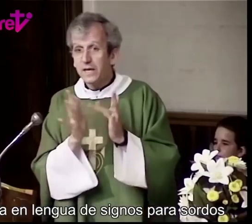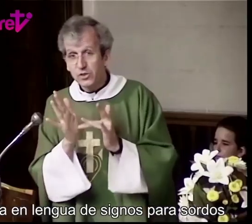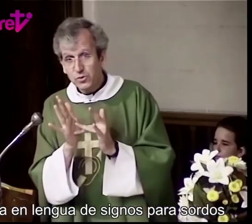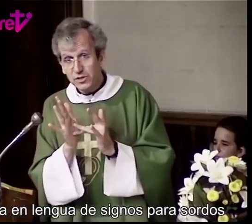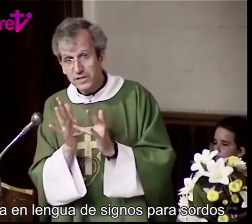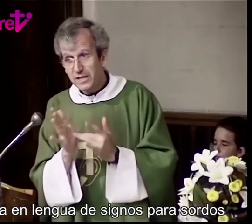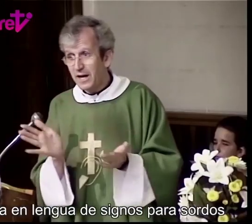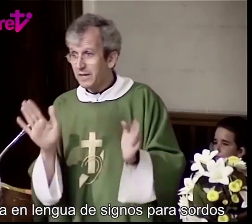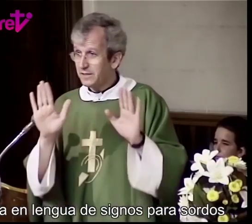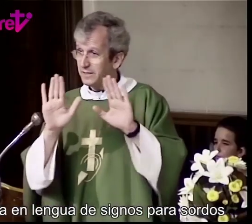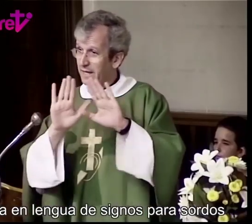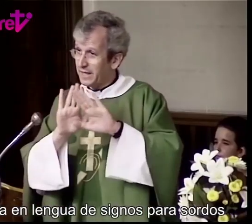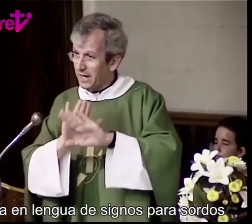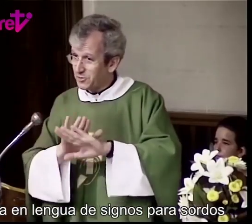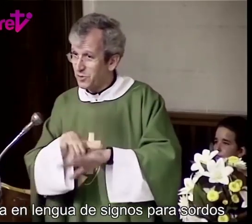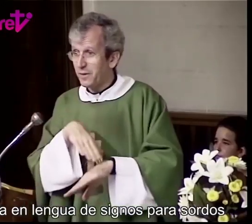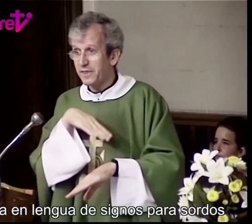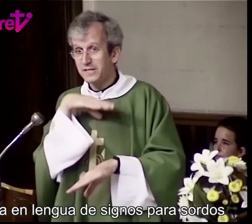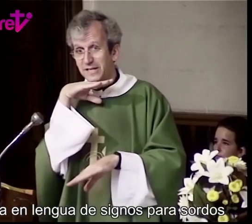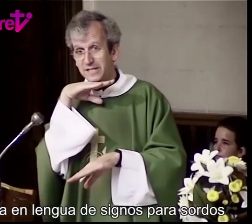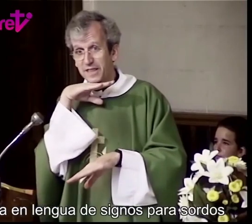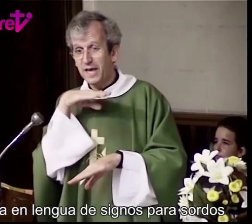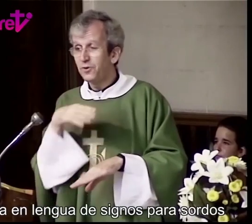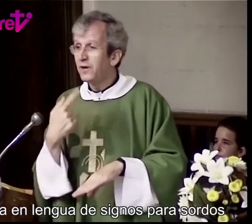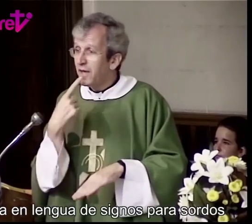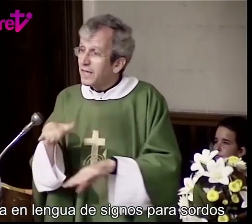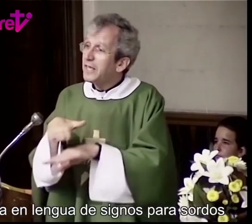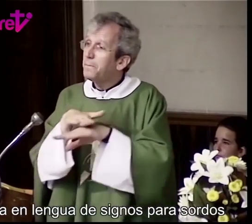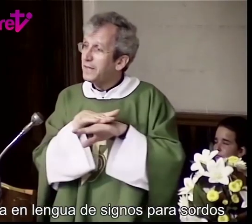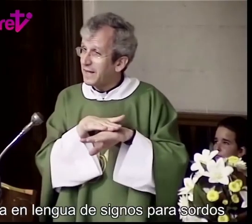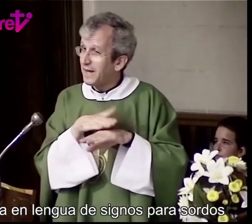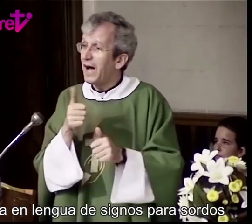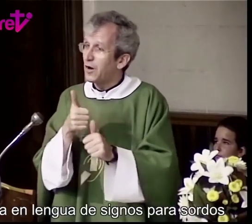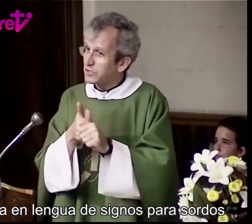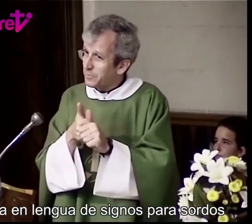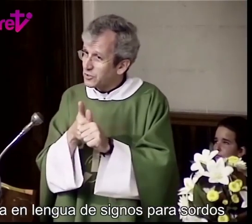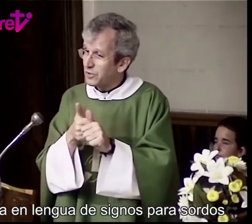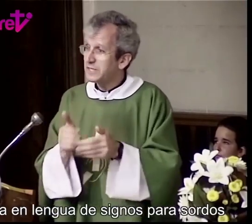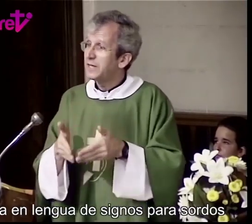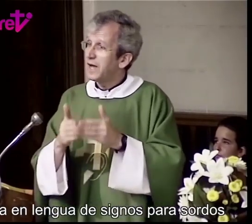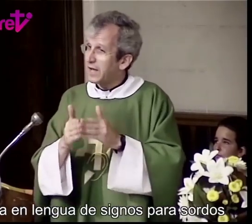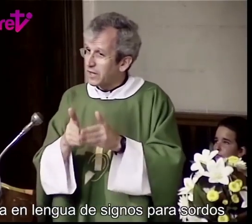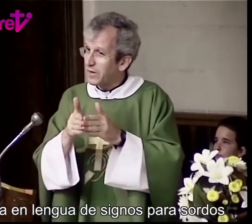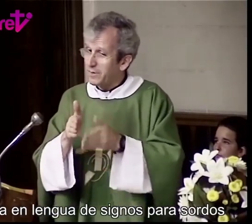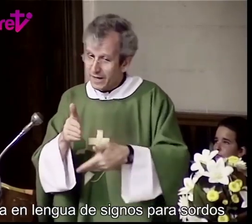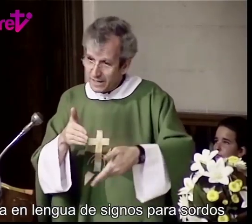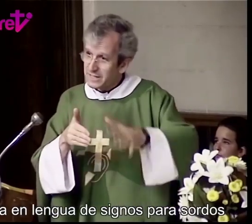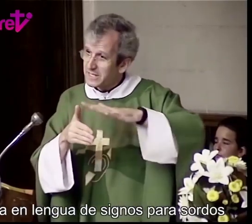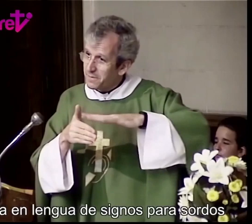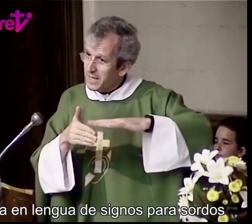Jesús, ya llegada la noche, una vez se han saciado, invita a los apóstoles a que con la barca se vayan